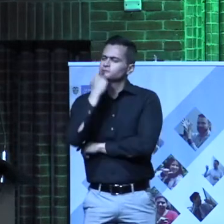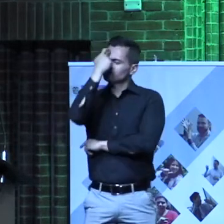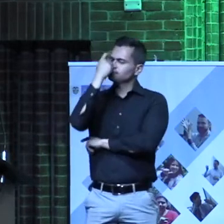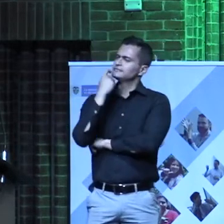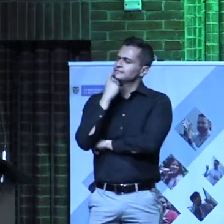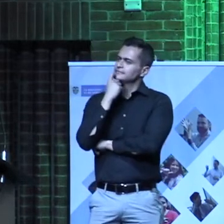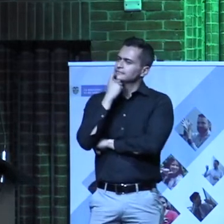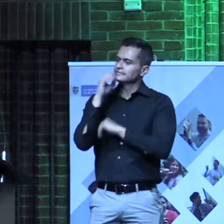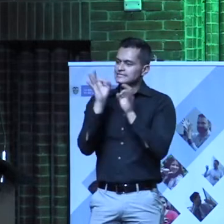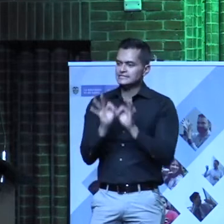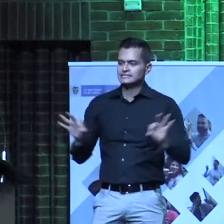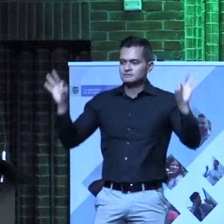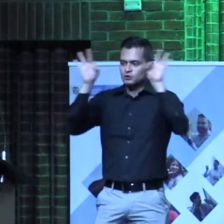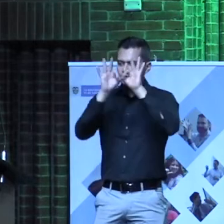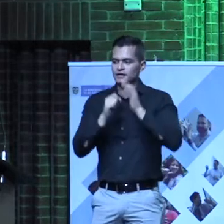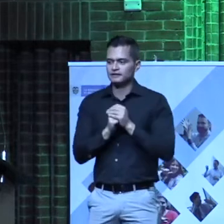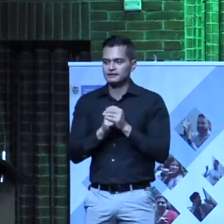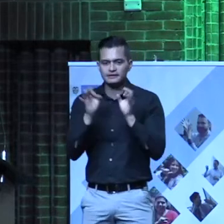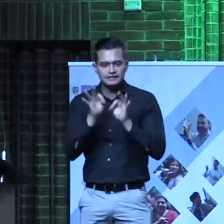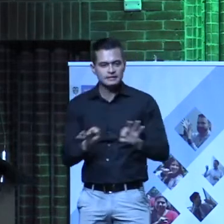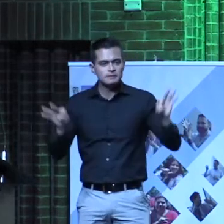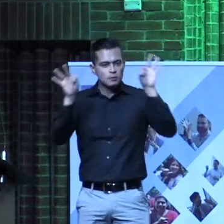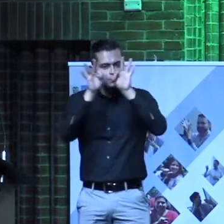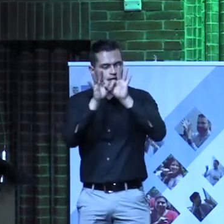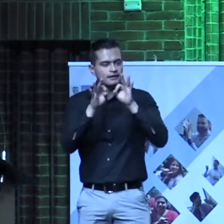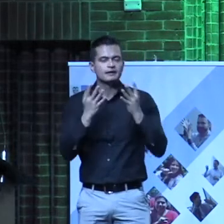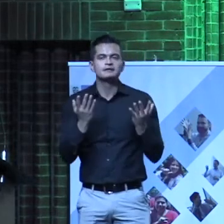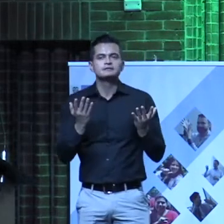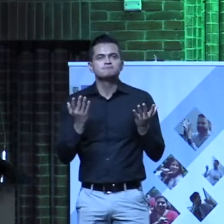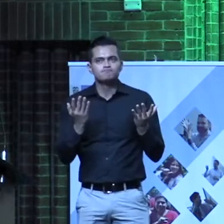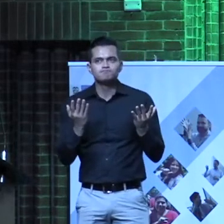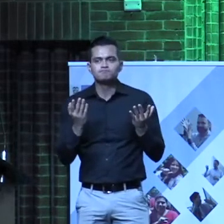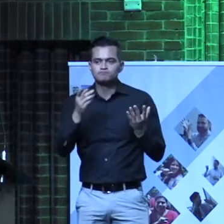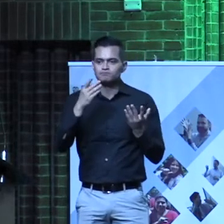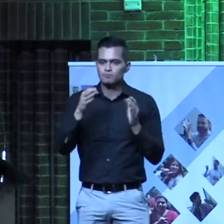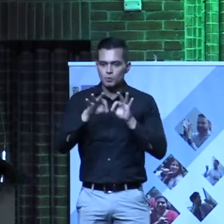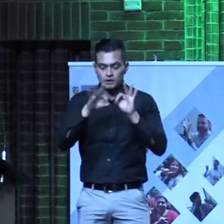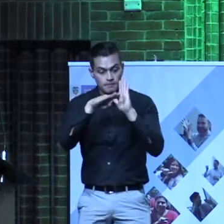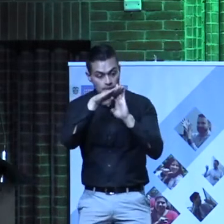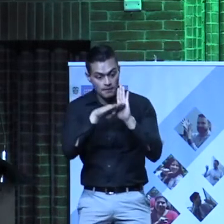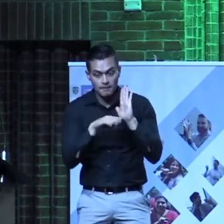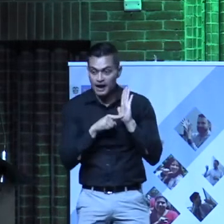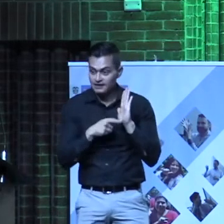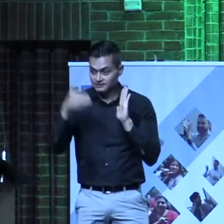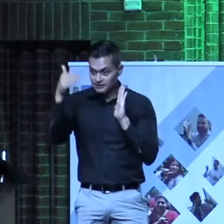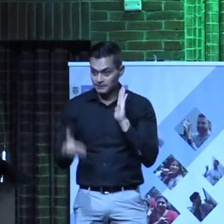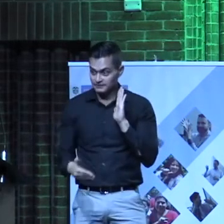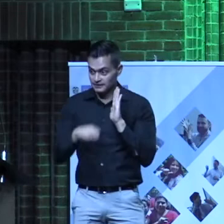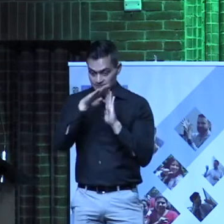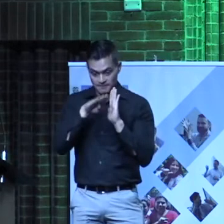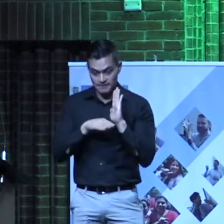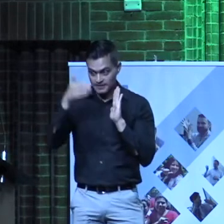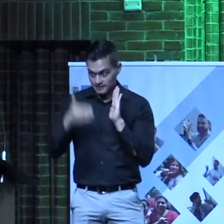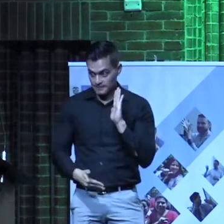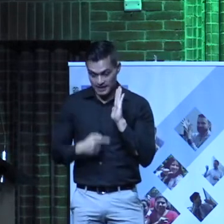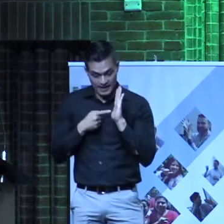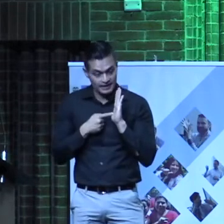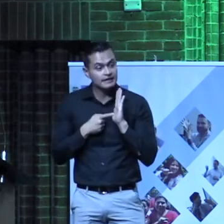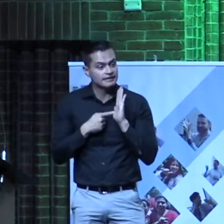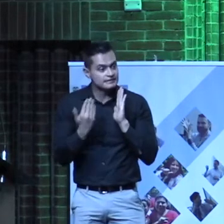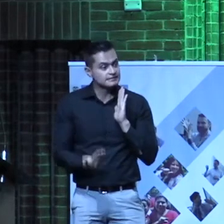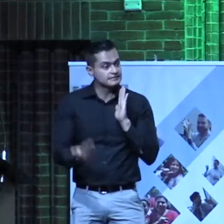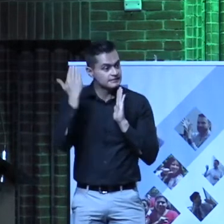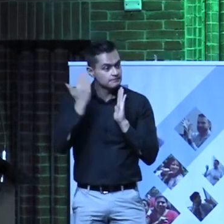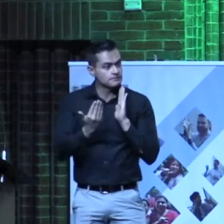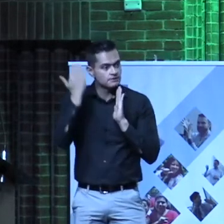filón maravilloso de la política pública de discapacidad, porque definitivamente es un sector